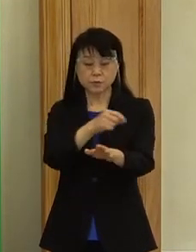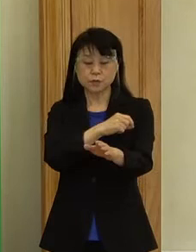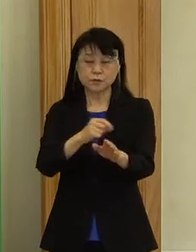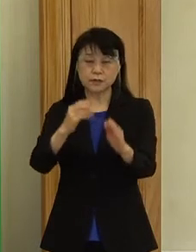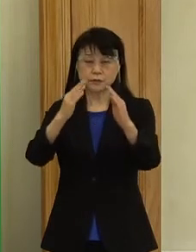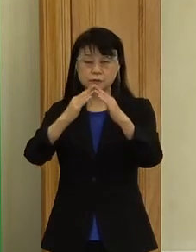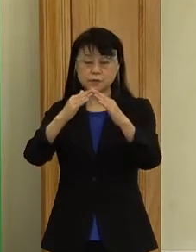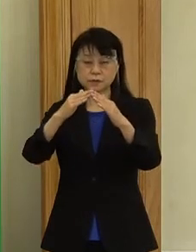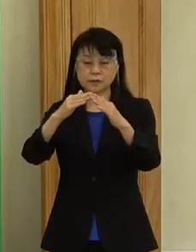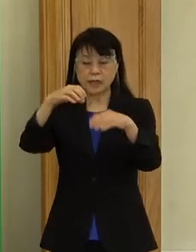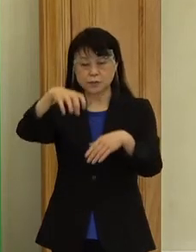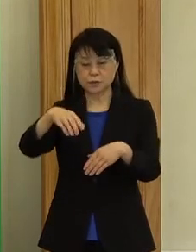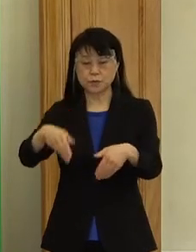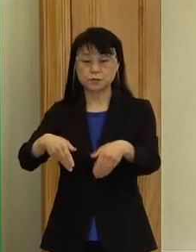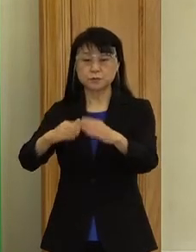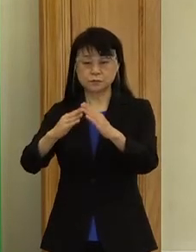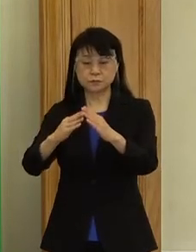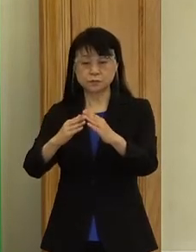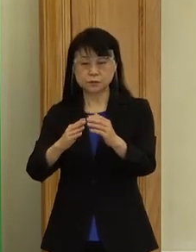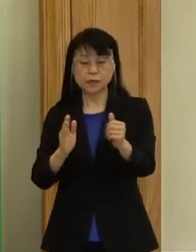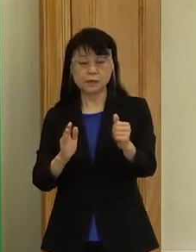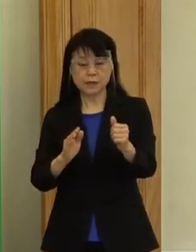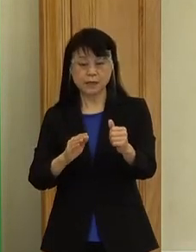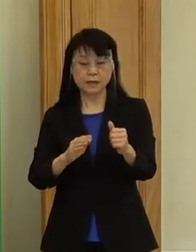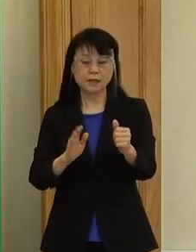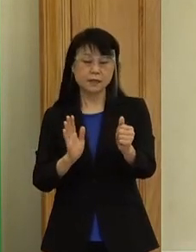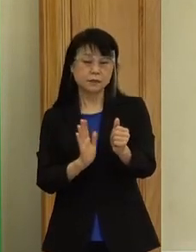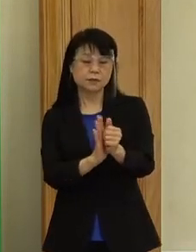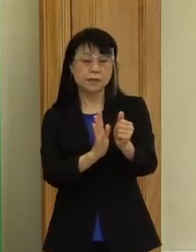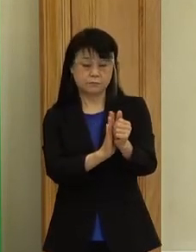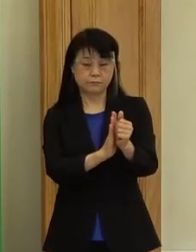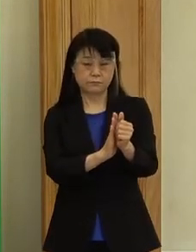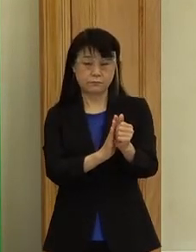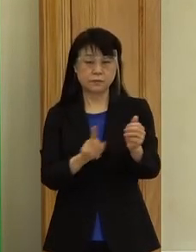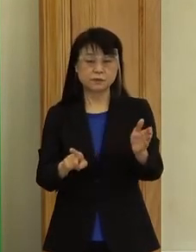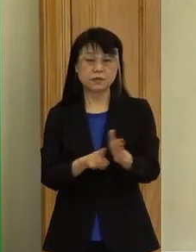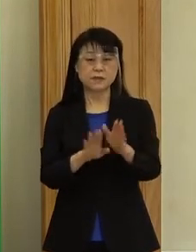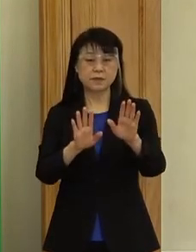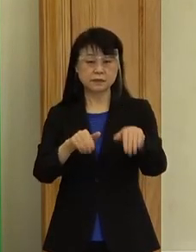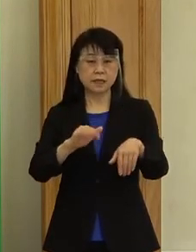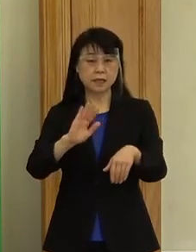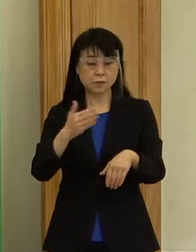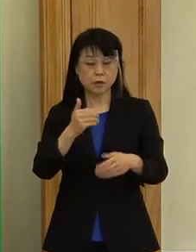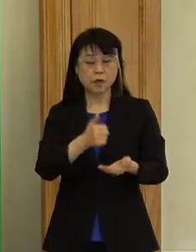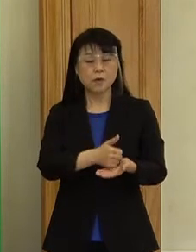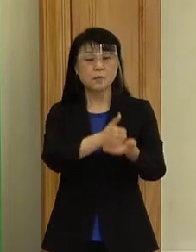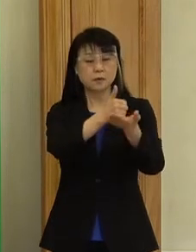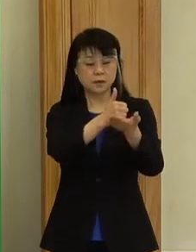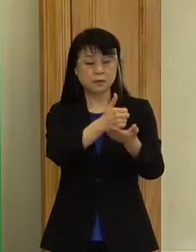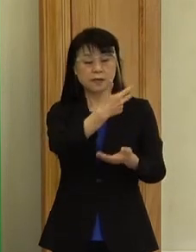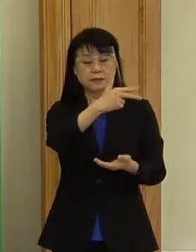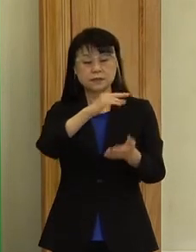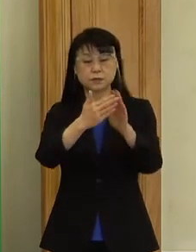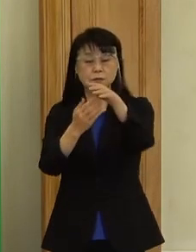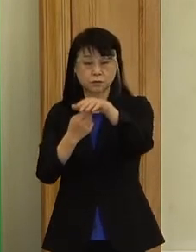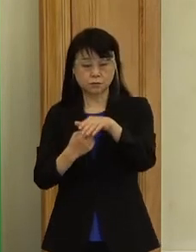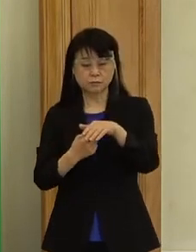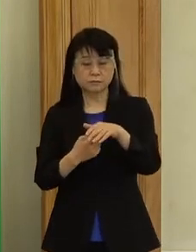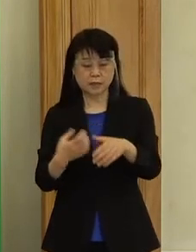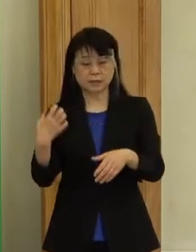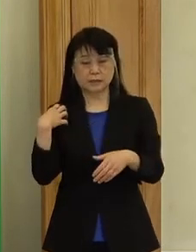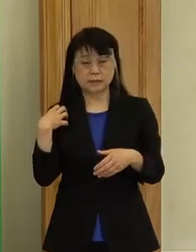開いておりますが、これはあくまで側面支援ということでやっております。主力は本当に市町村が担ってきていただいた、そして